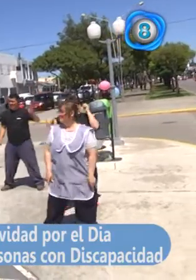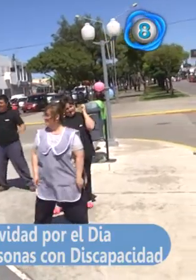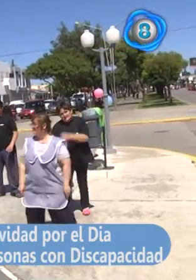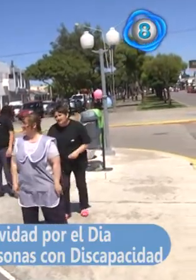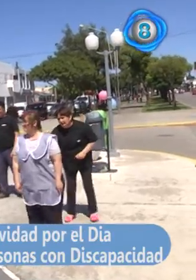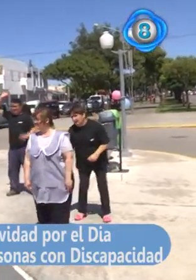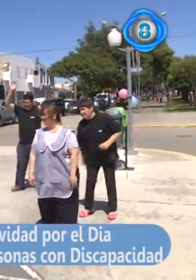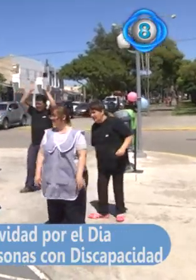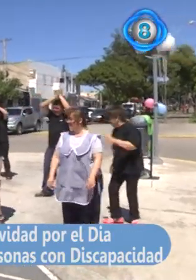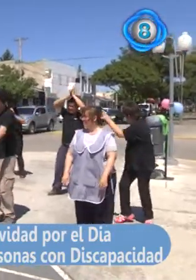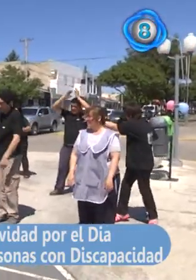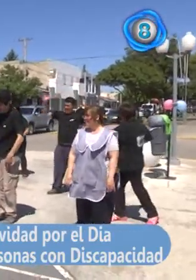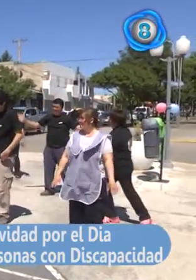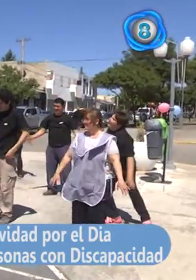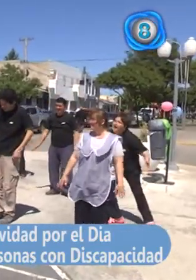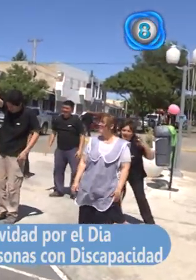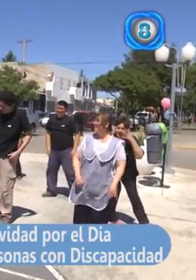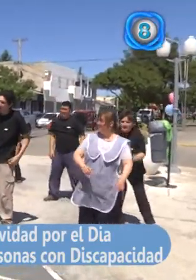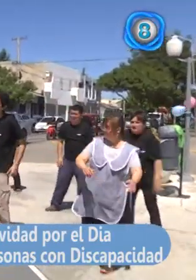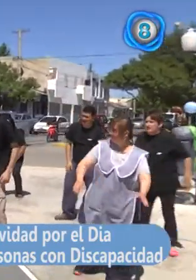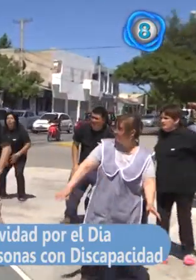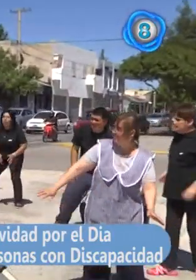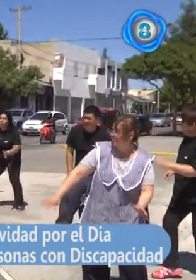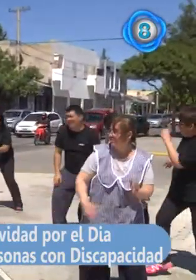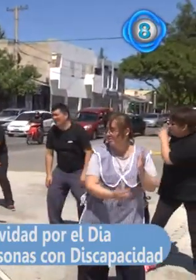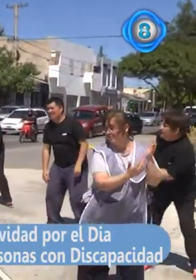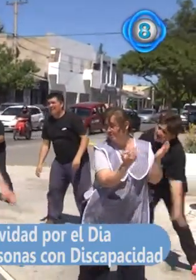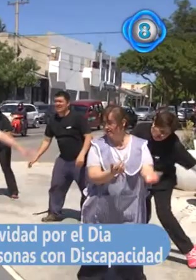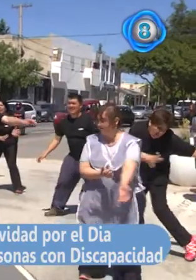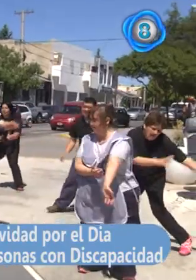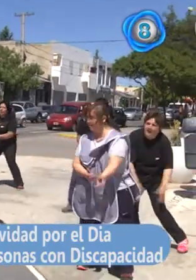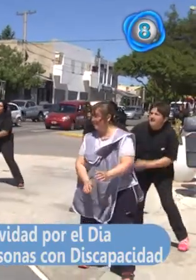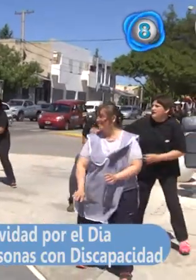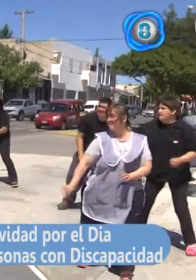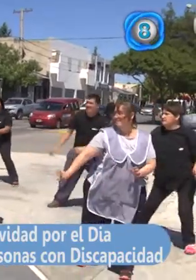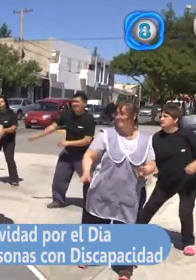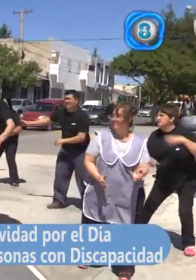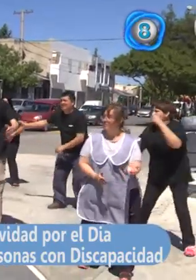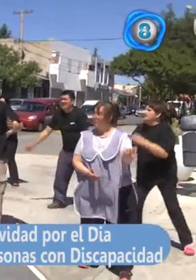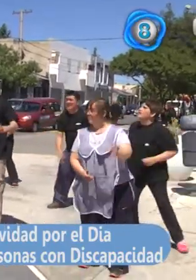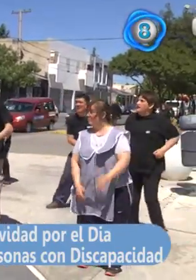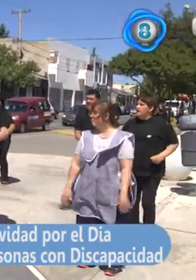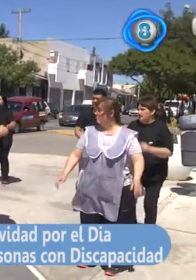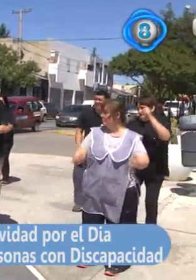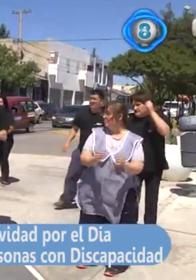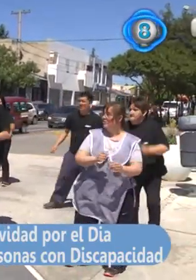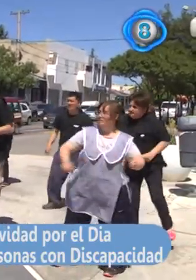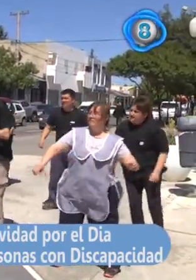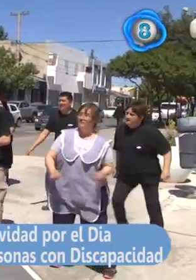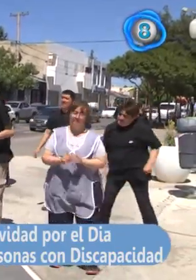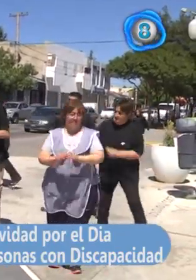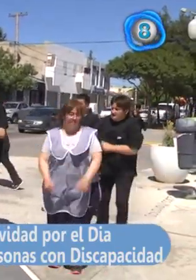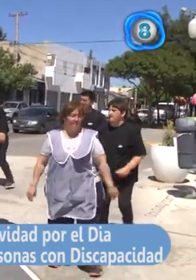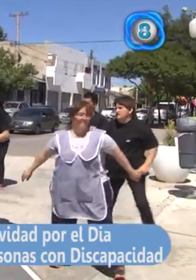en este momento y también estamos atendiendo al público de 8 a 13 en Jucay y Plaza Huíncul en desarrollo, queda la